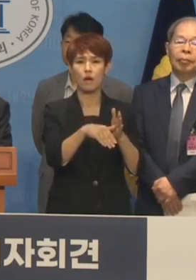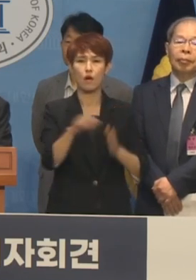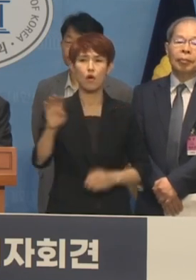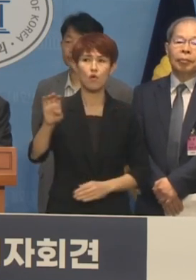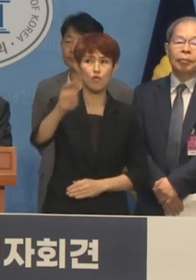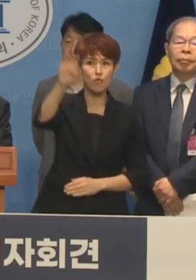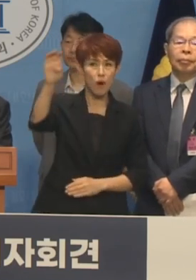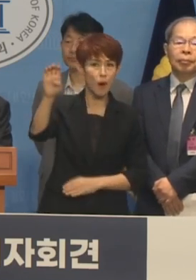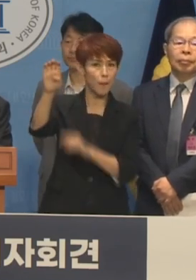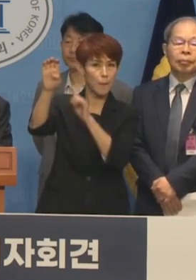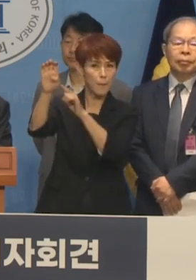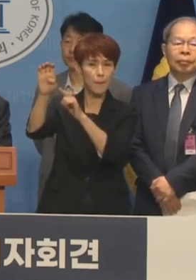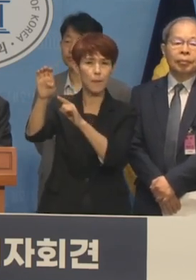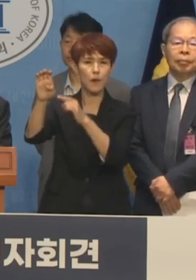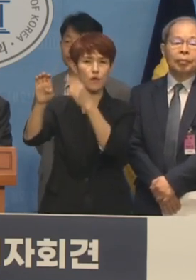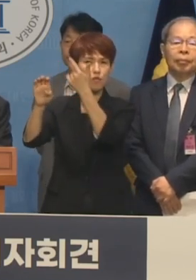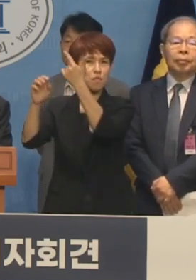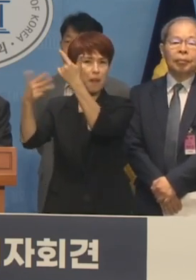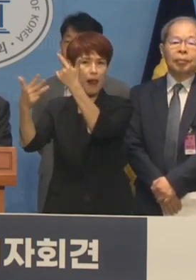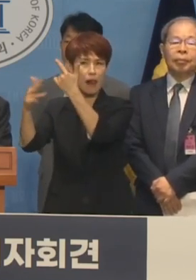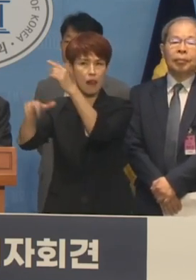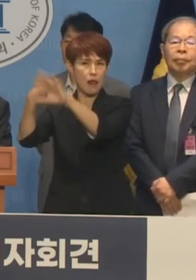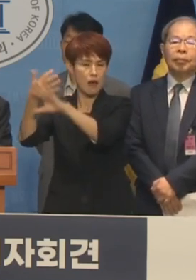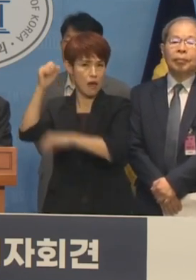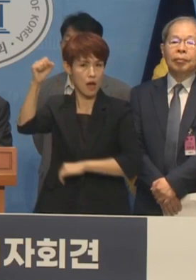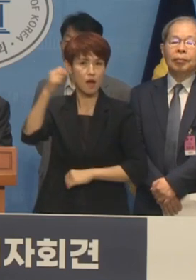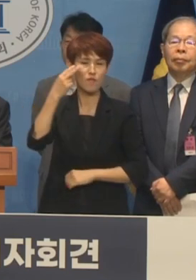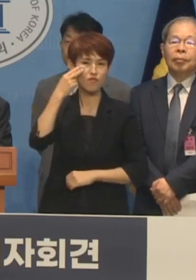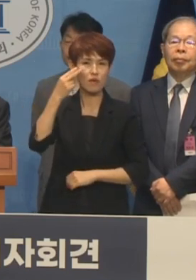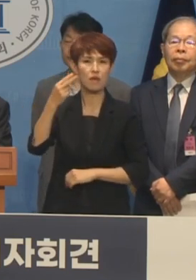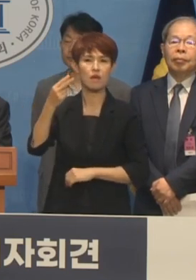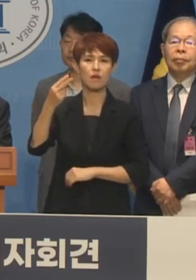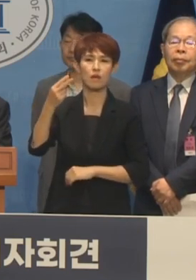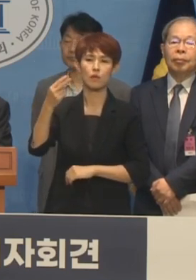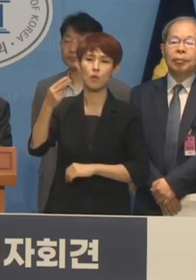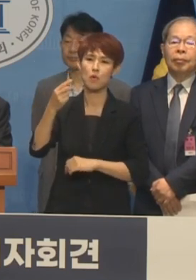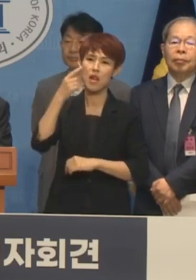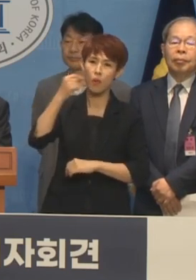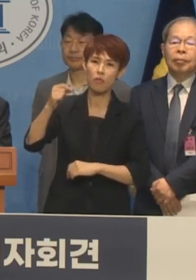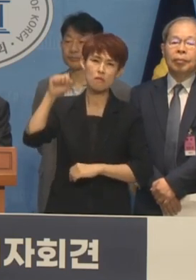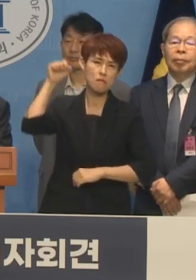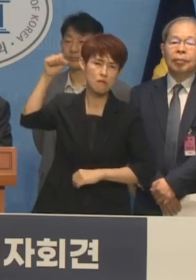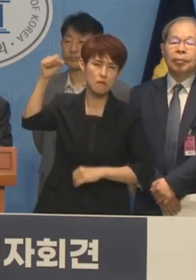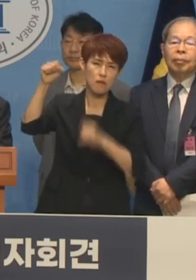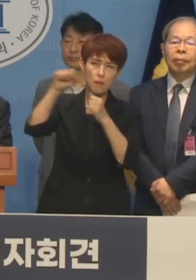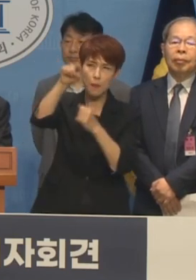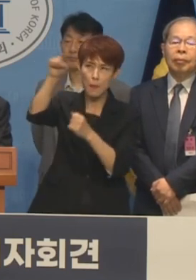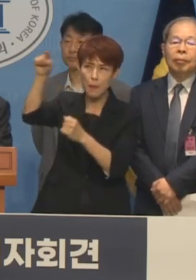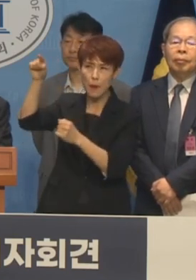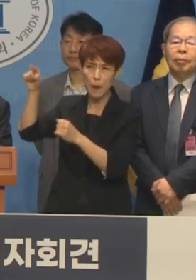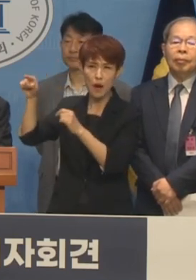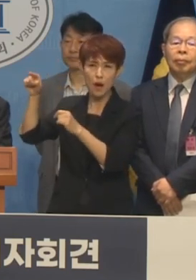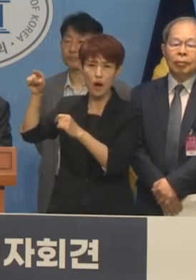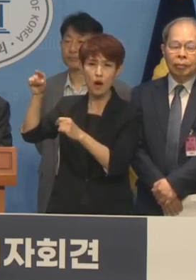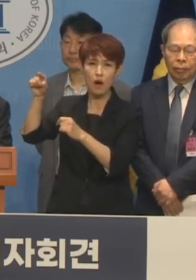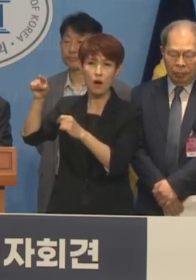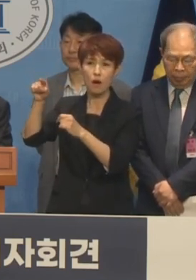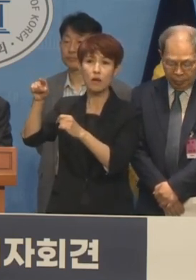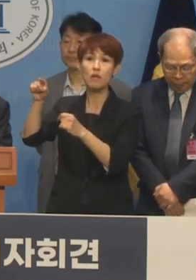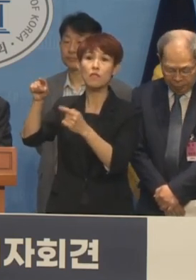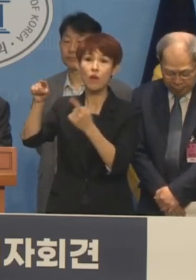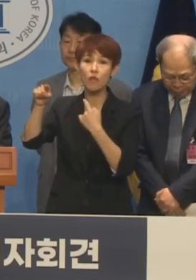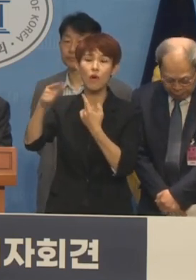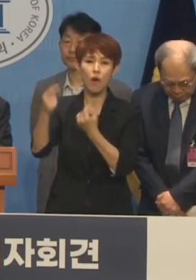유럽의 68혁명, 미국의 반전혁명, 일본의 전공투 이런 것이 일어난 선구적인